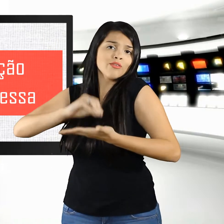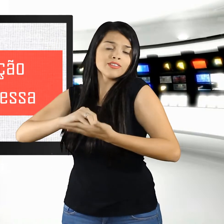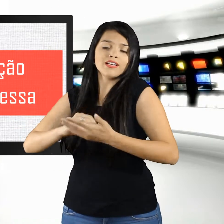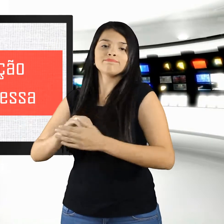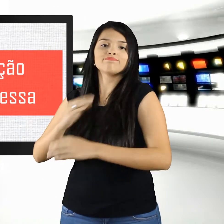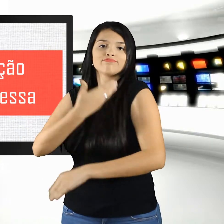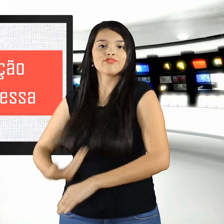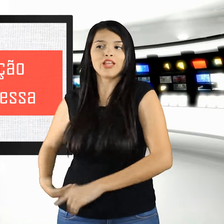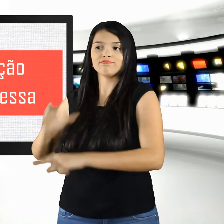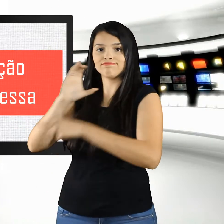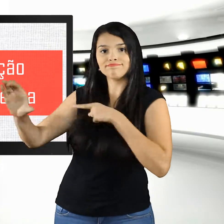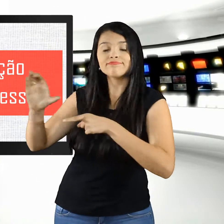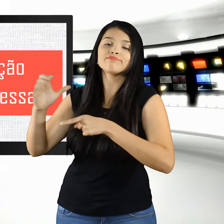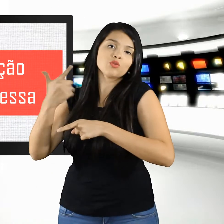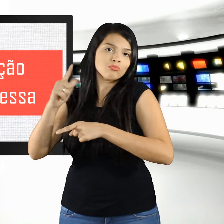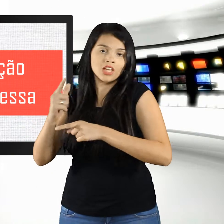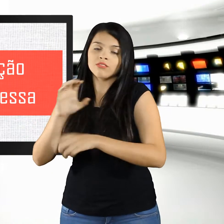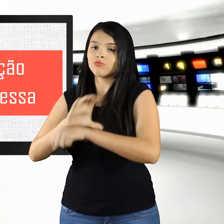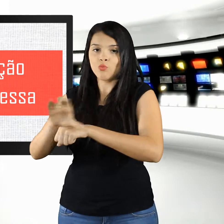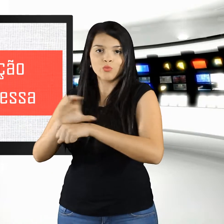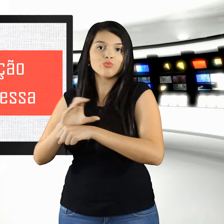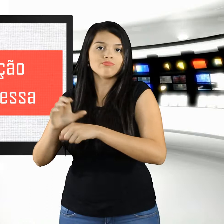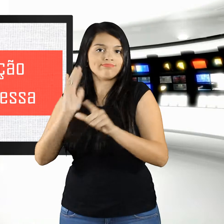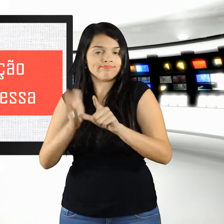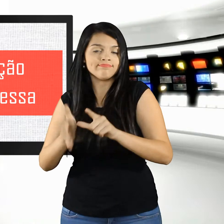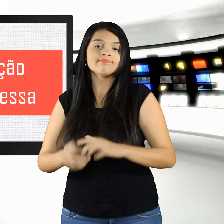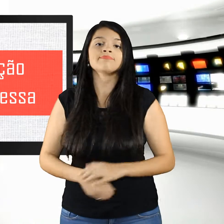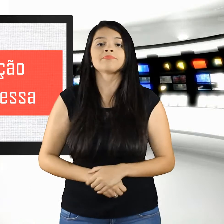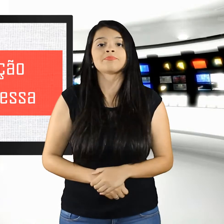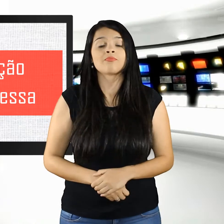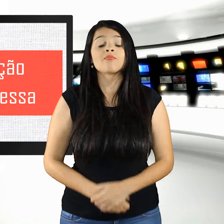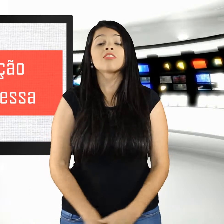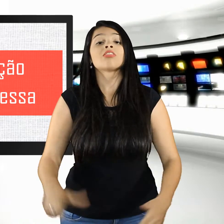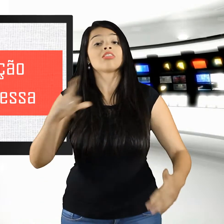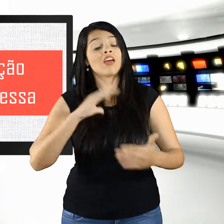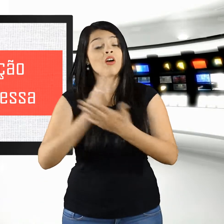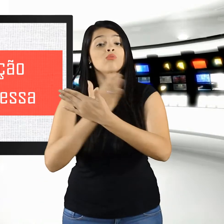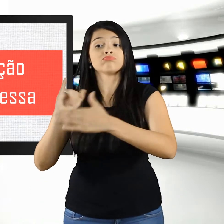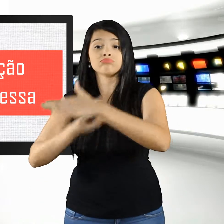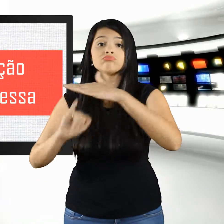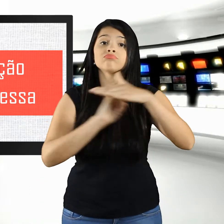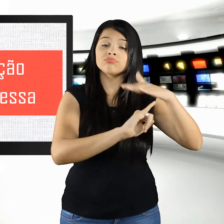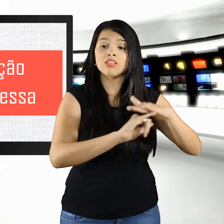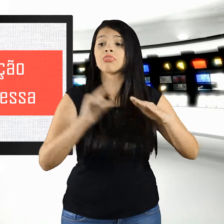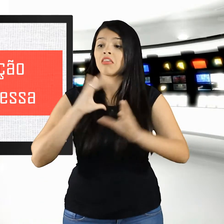política. Na questão da inclusão, algumas instituições que implantaram o curso de Letras Libras